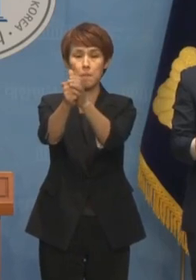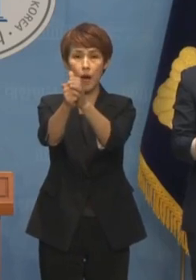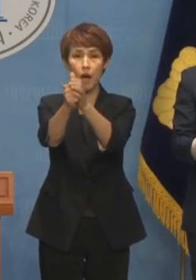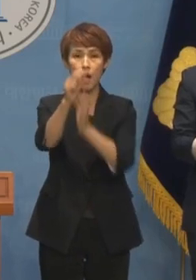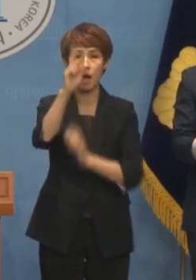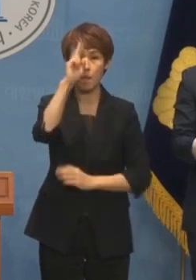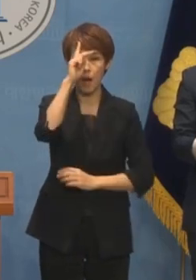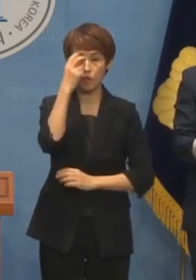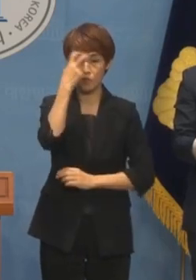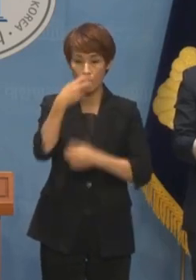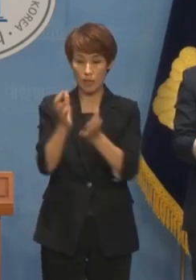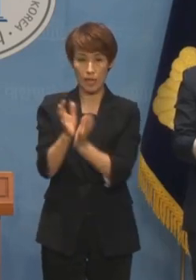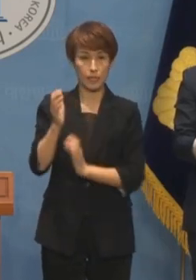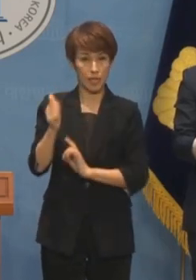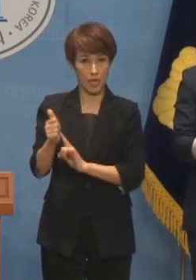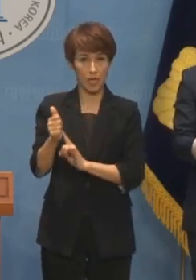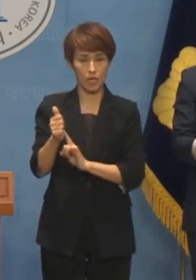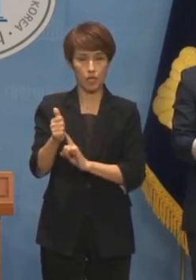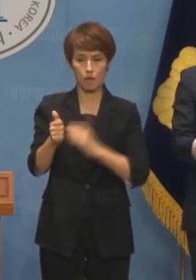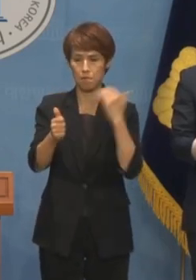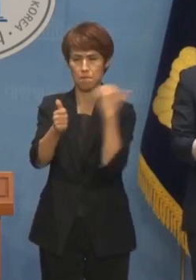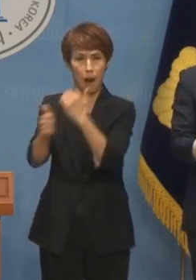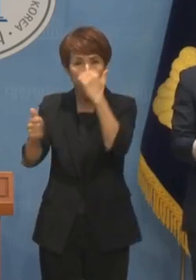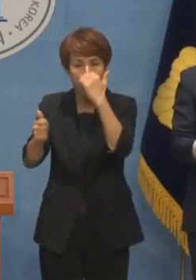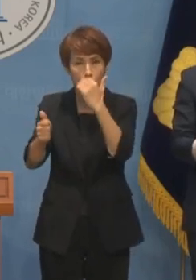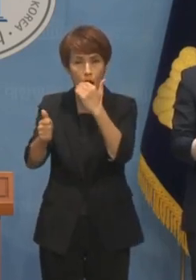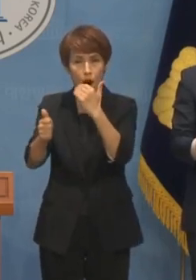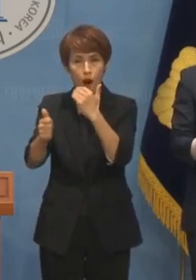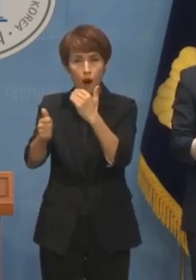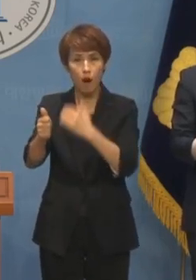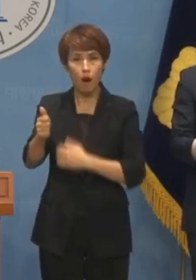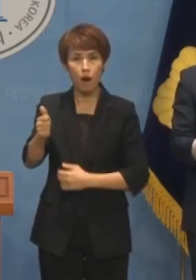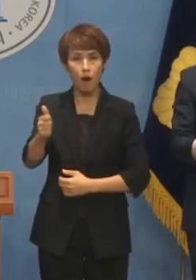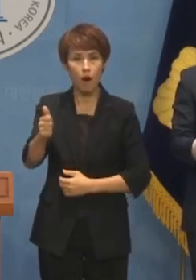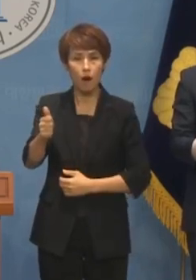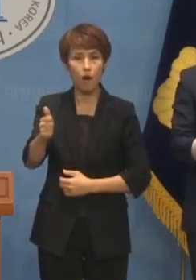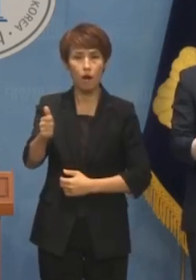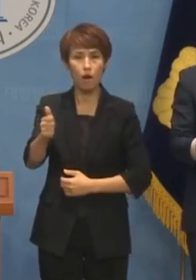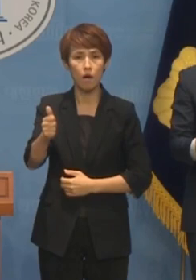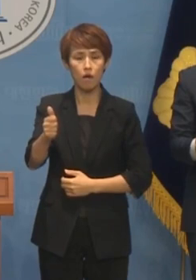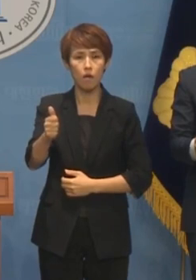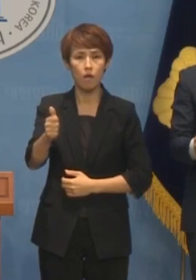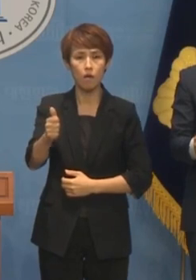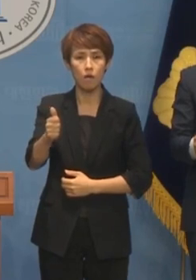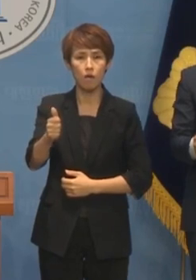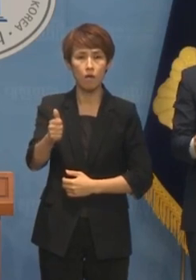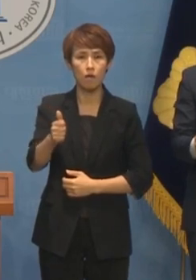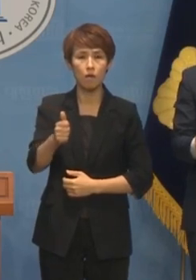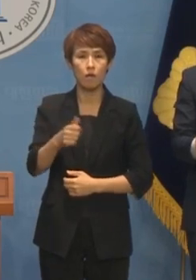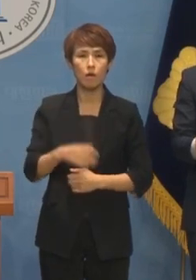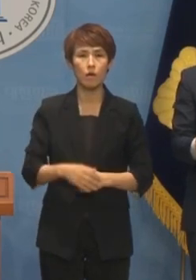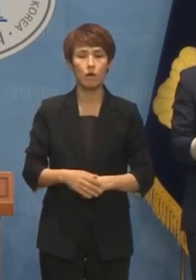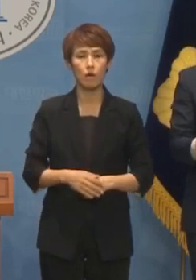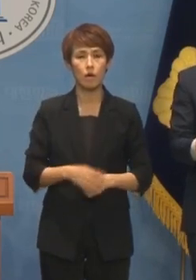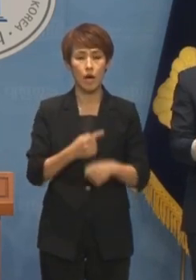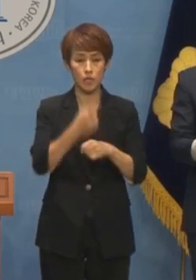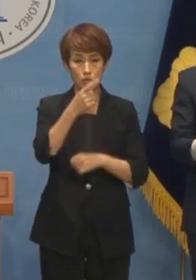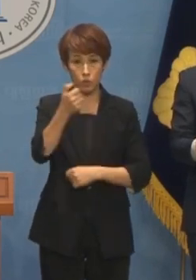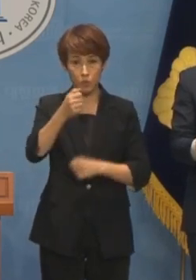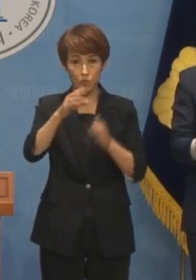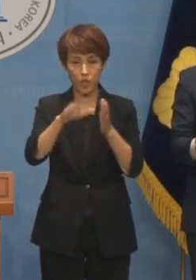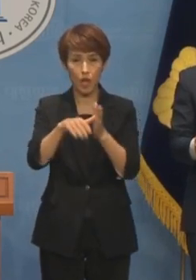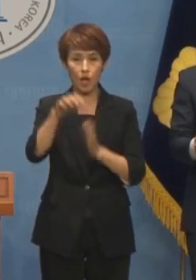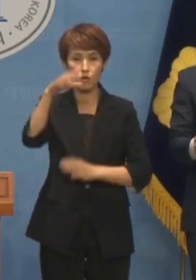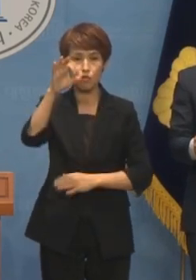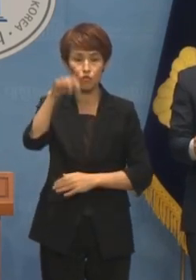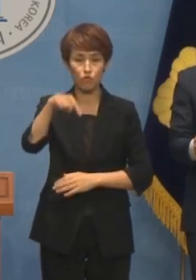전 수사단장이 보직 해임 통보를 받았습니다. 당일 13시 50분경에는 유재은